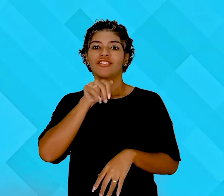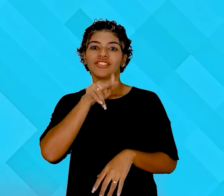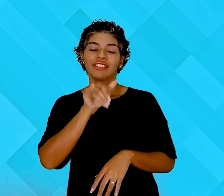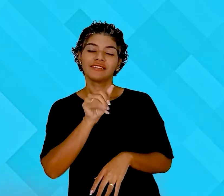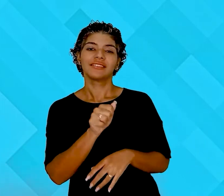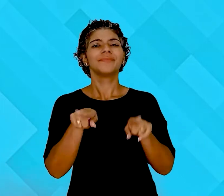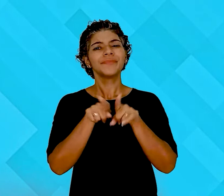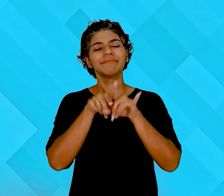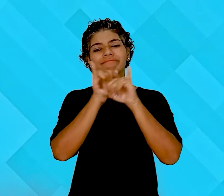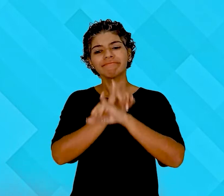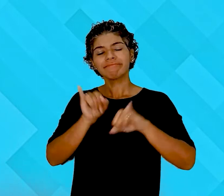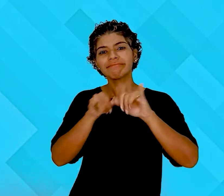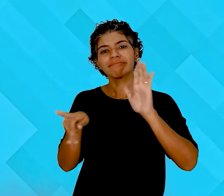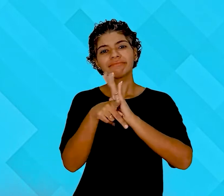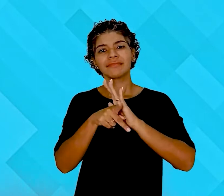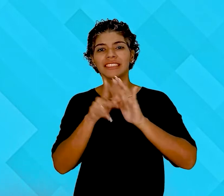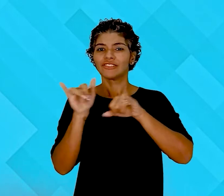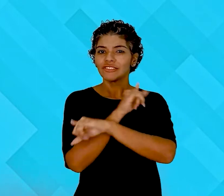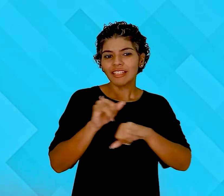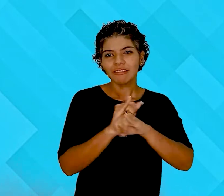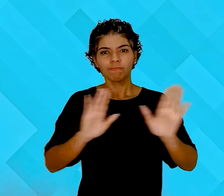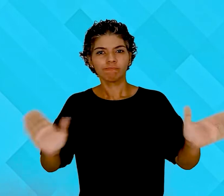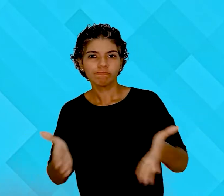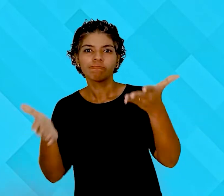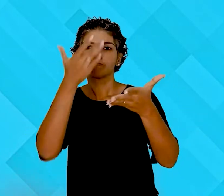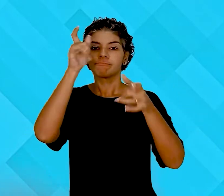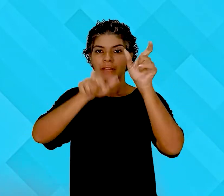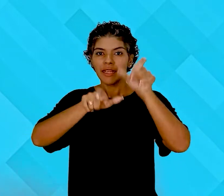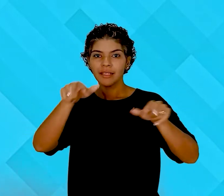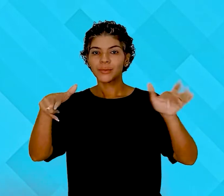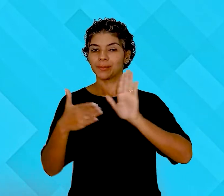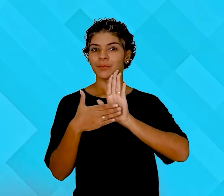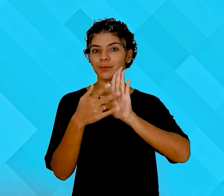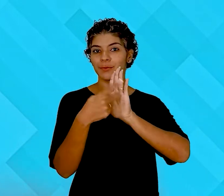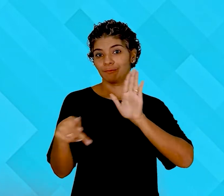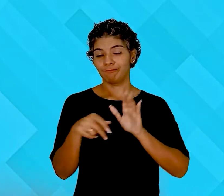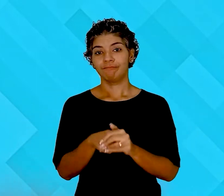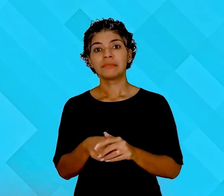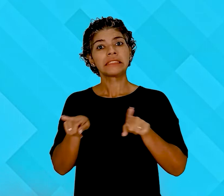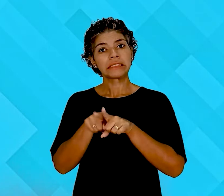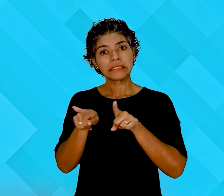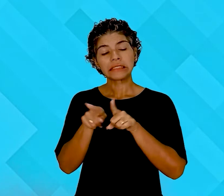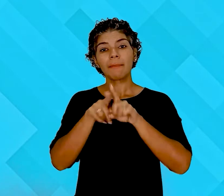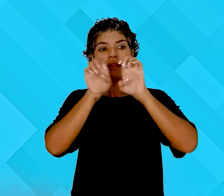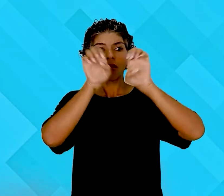para a estratégia e engajamento entre marcas, pessoas e propósitos. Martini também estruturou e dirigiu o digital do Rock in Rio entre